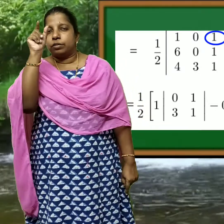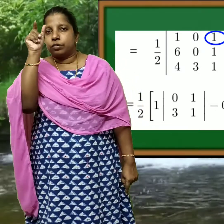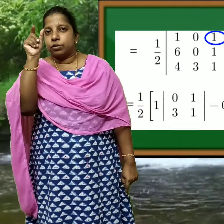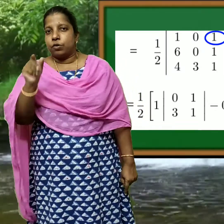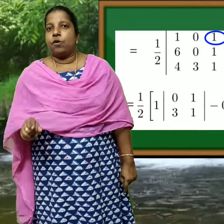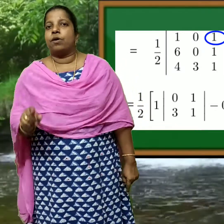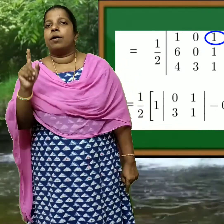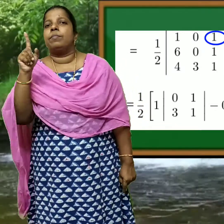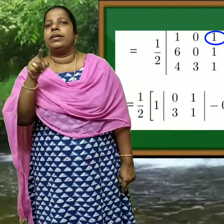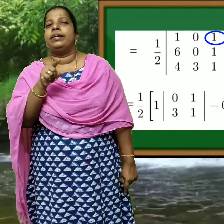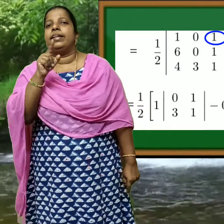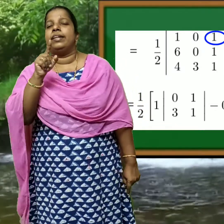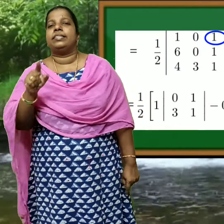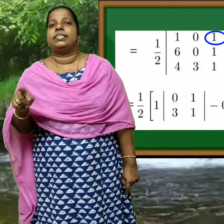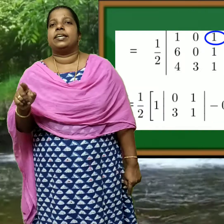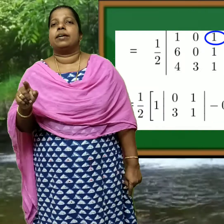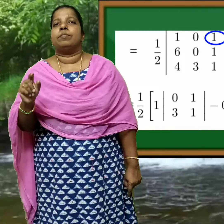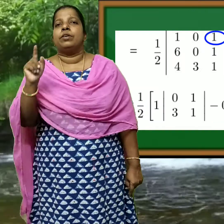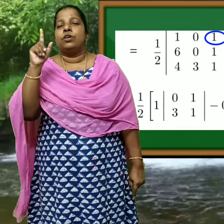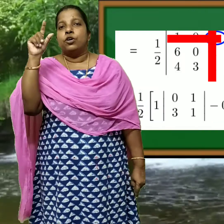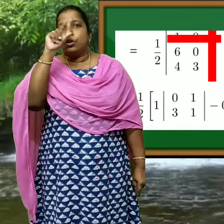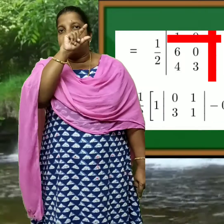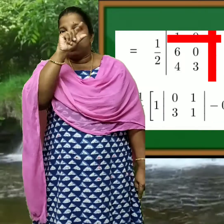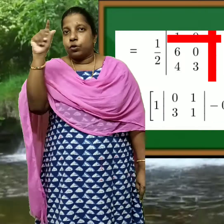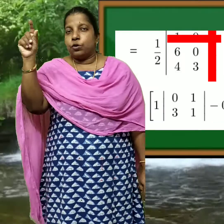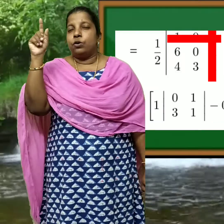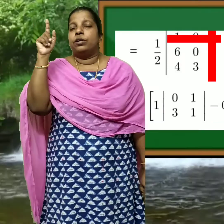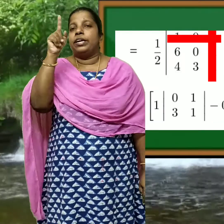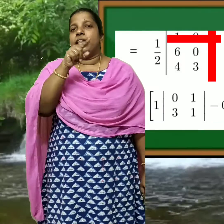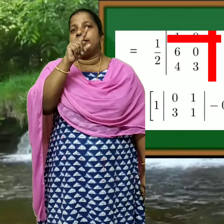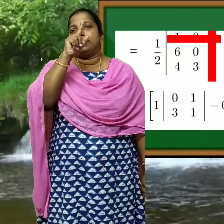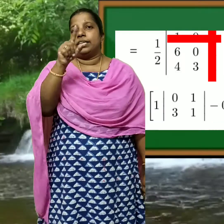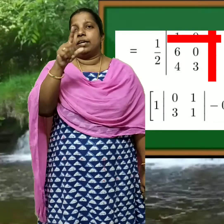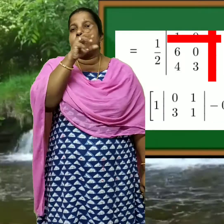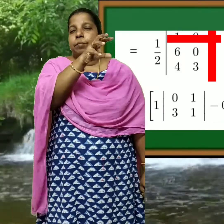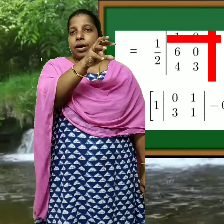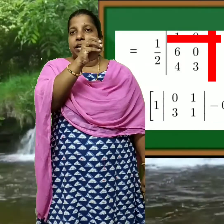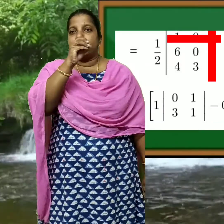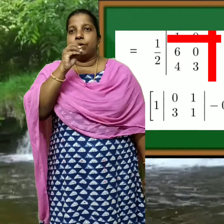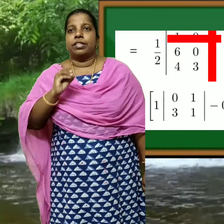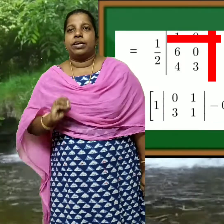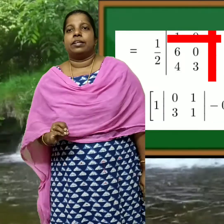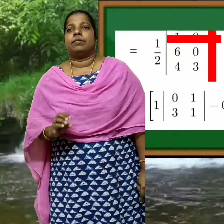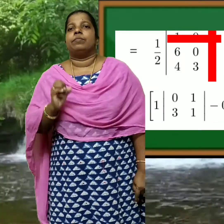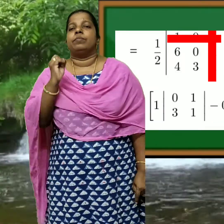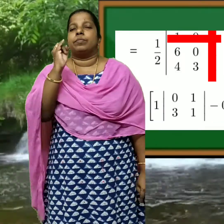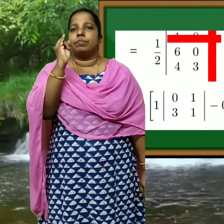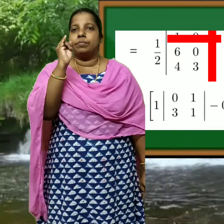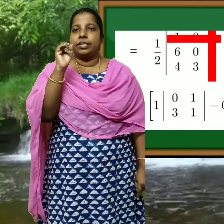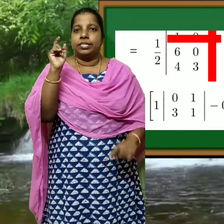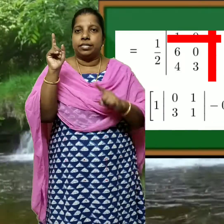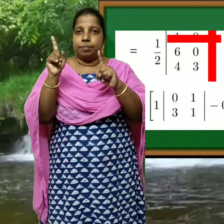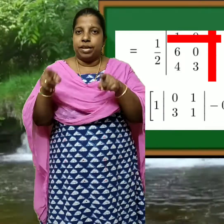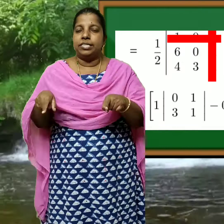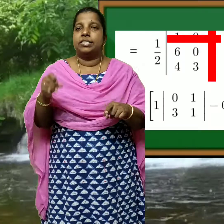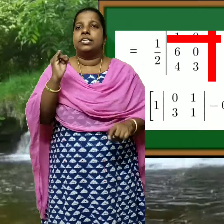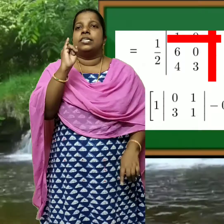കോളം ഡിലീറ്റ് ചെയ്യണം, റോ ഡിലീറ്റ് ചെയ്യണം. ബാക്കിയുള്ളത് എടുത്ത് എഴുതണം.